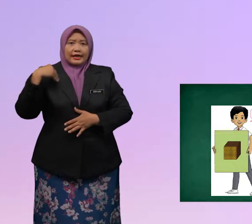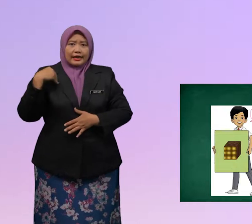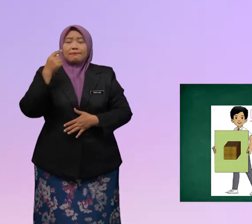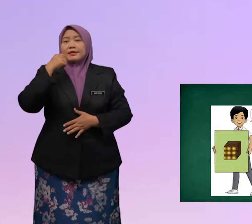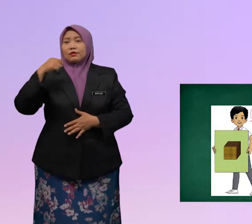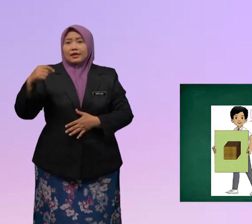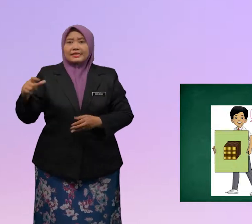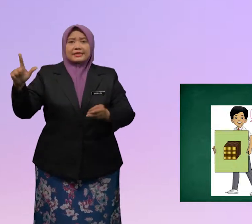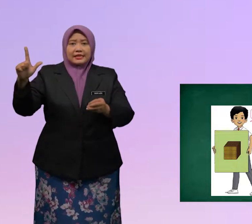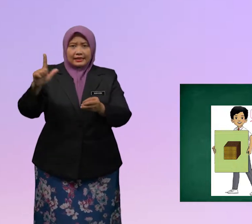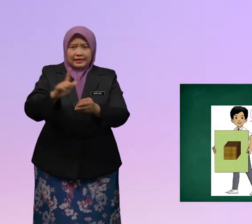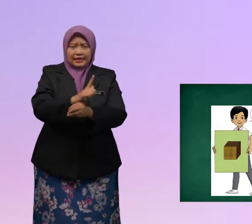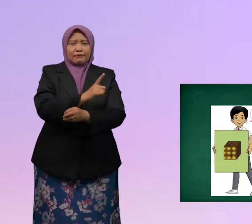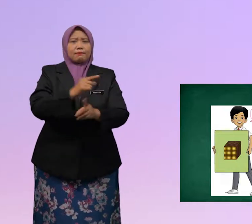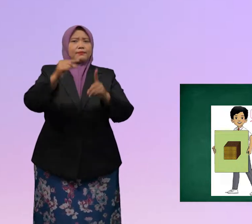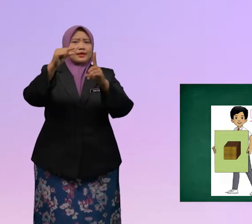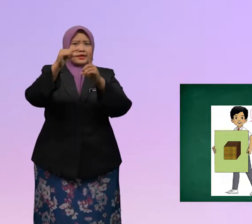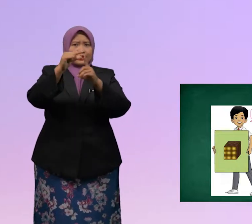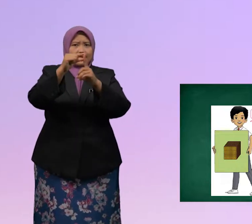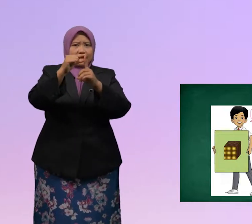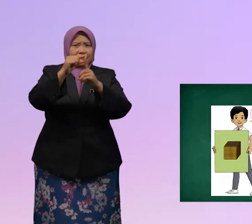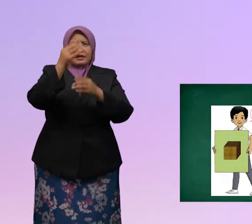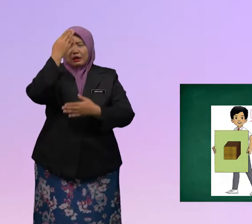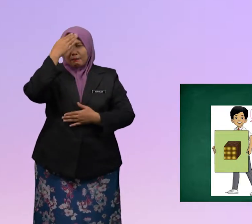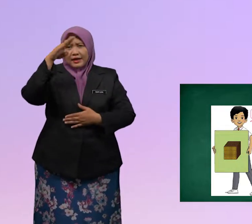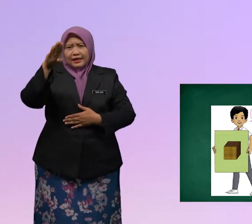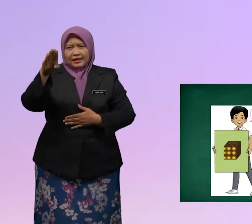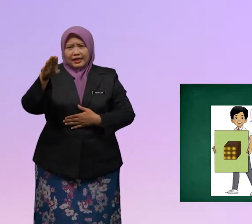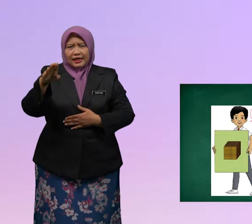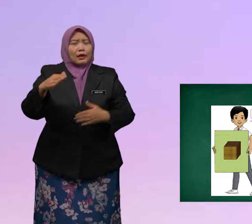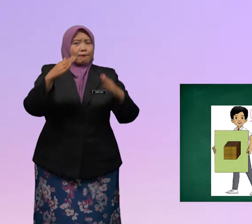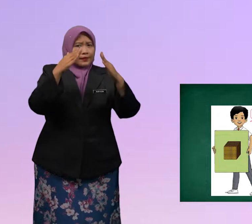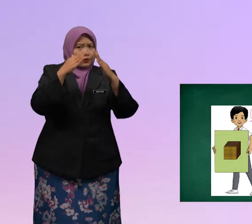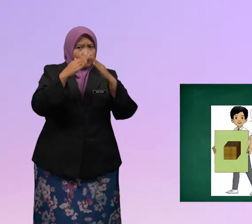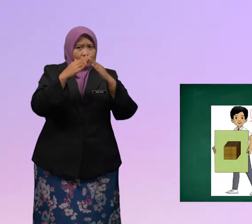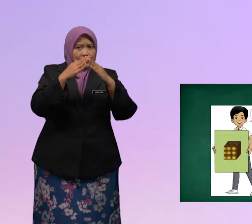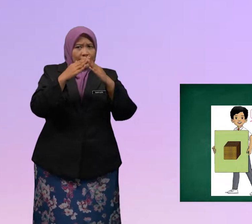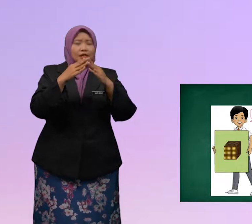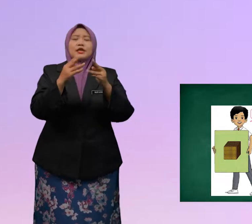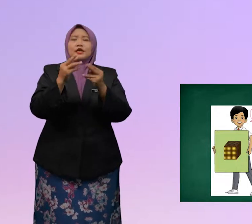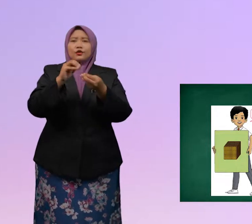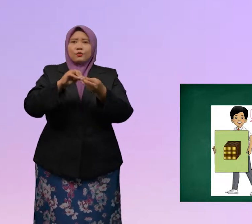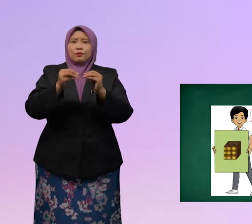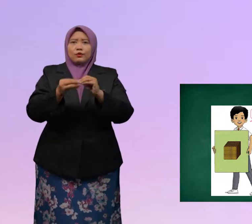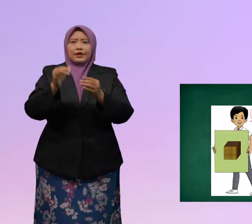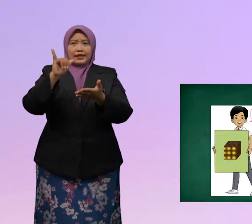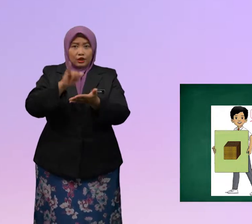dan menulis lengkap perkataan bagi perumah nombor itu,